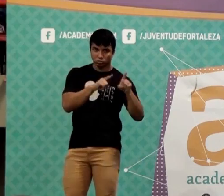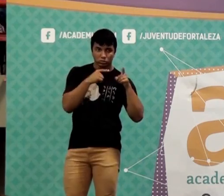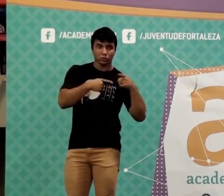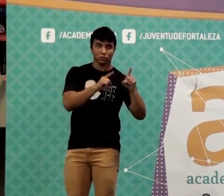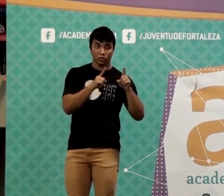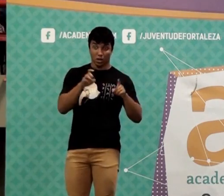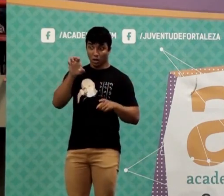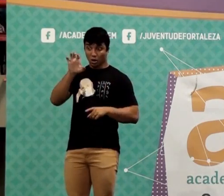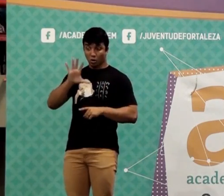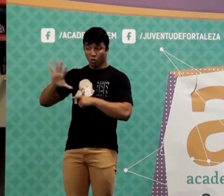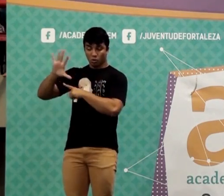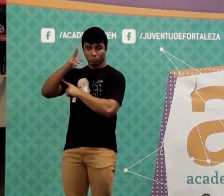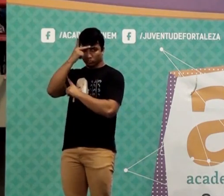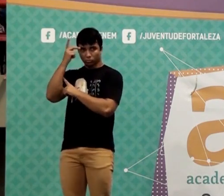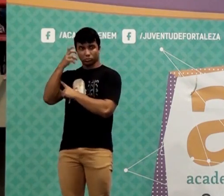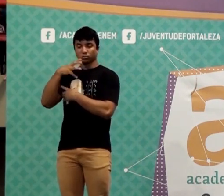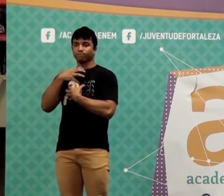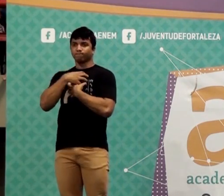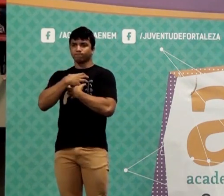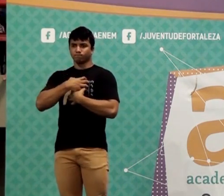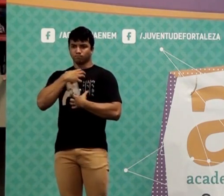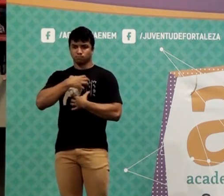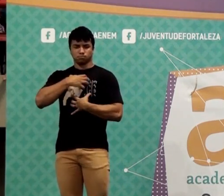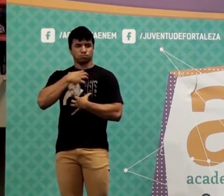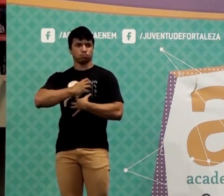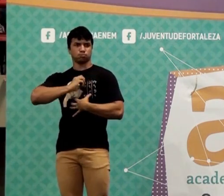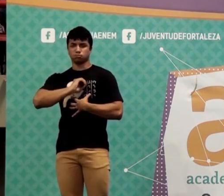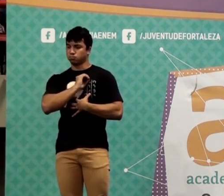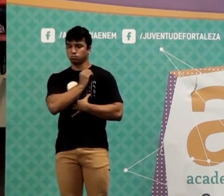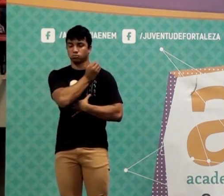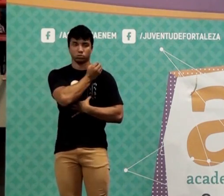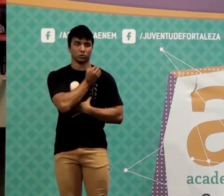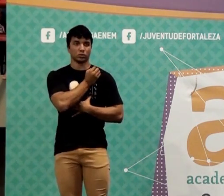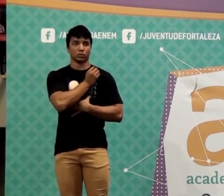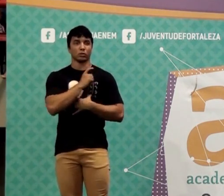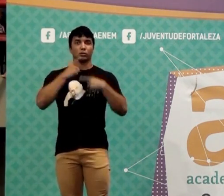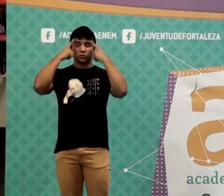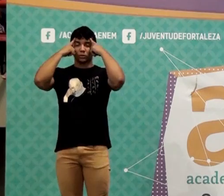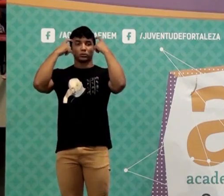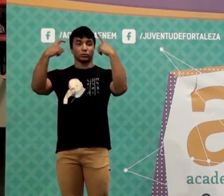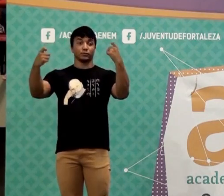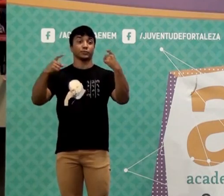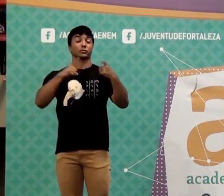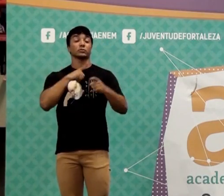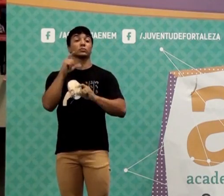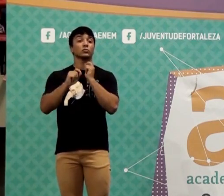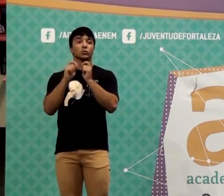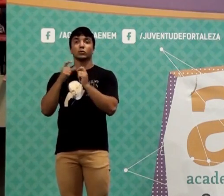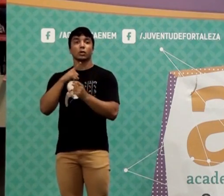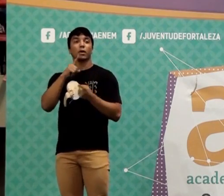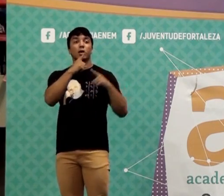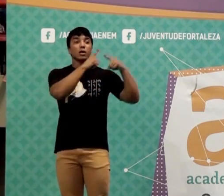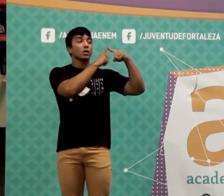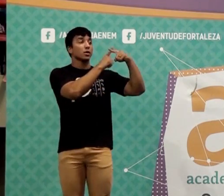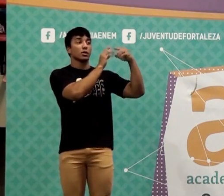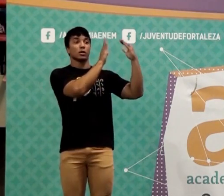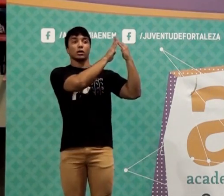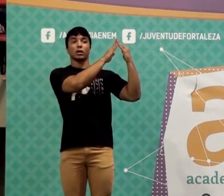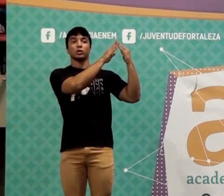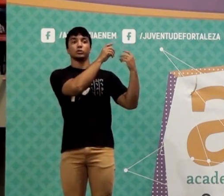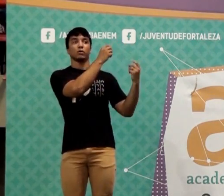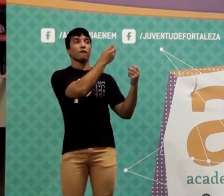não conheça a outra pessoa. A gente tem uma facilidade muito grande de absorver essa ideia do ódio.